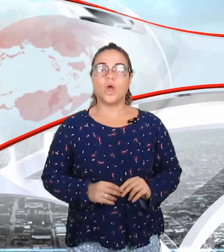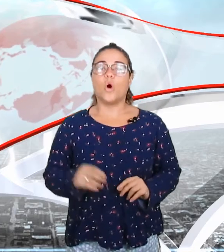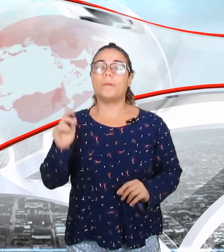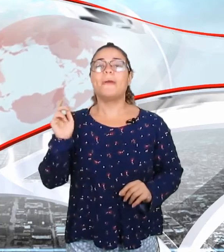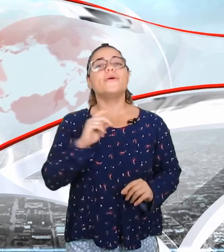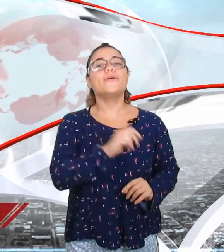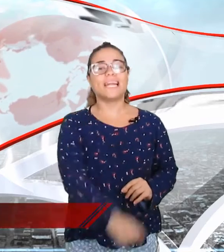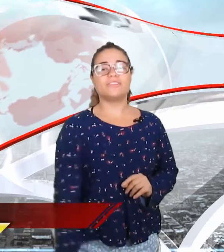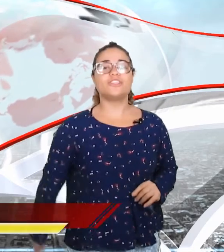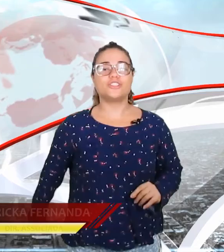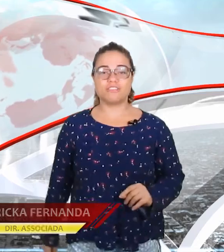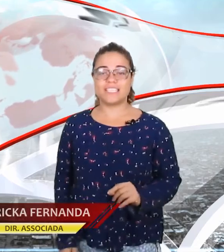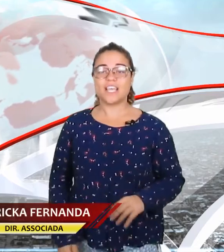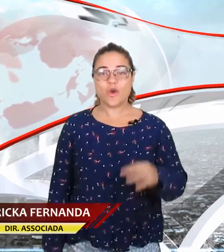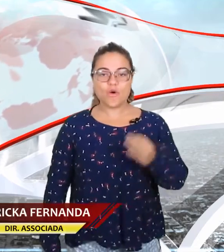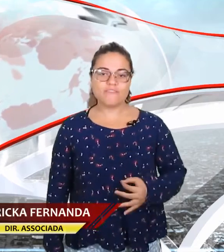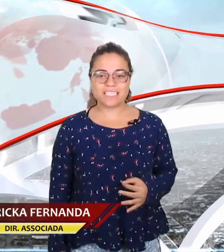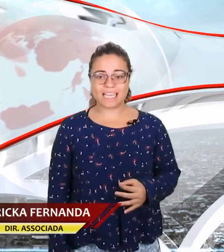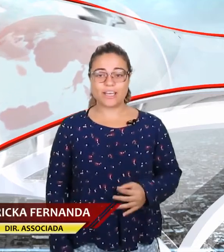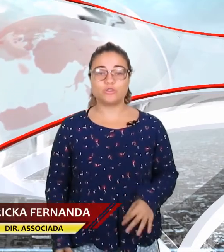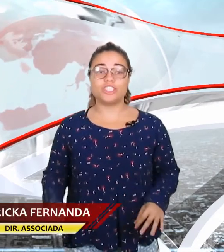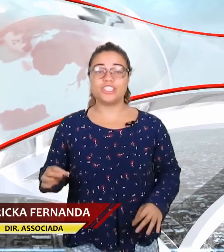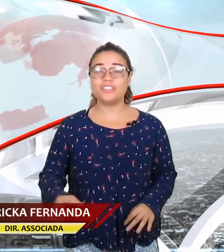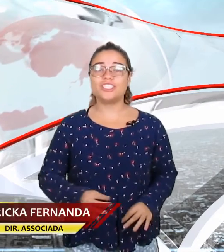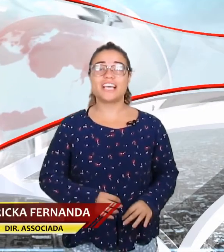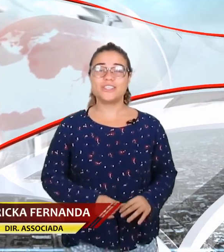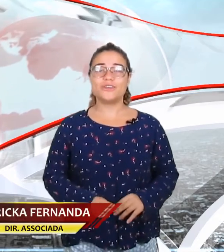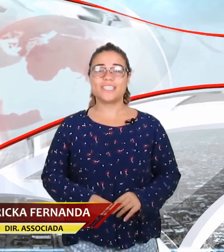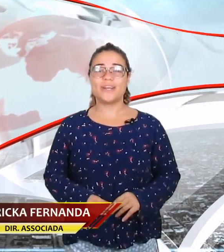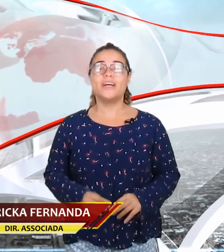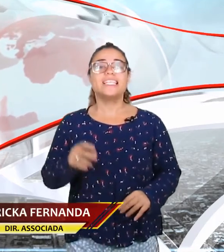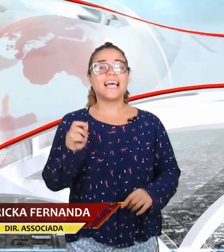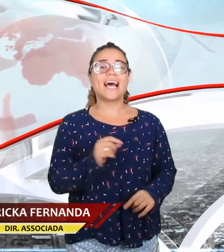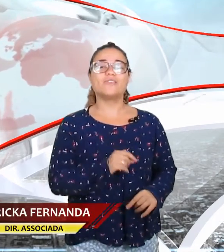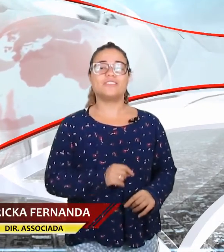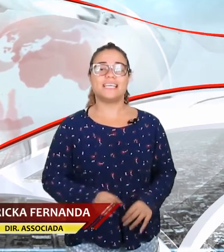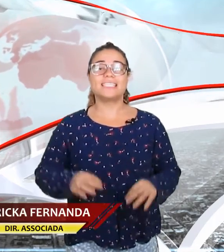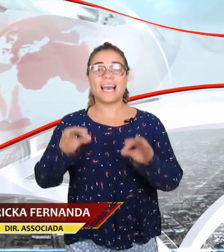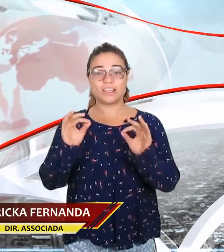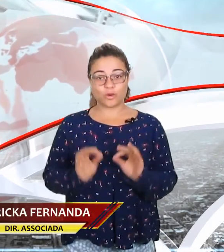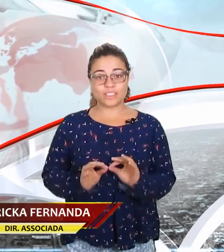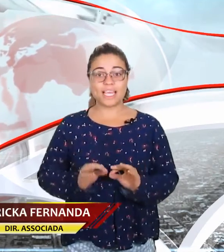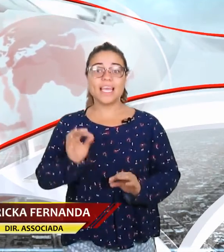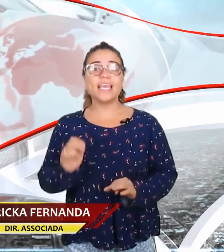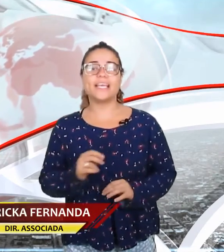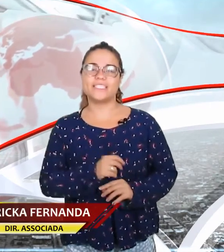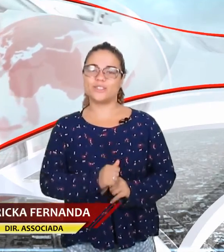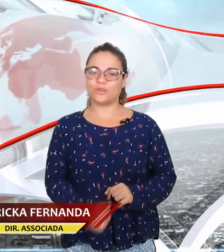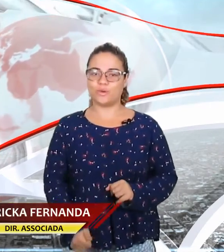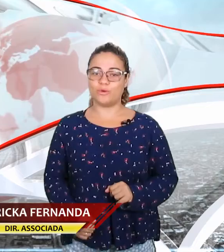O primeiro Congresso de Jovens e Universitários do Distrito de Jardim Cruzeiro será nos dias 14 e 15 de outubro,